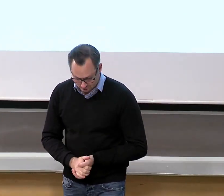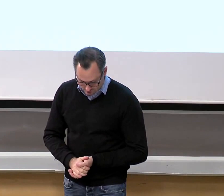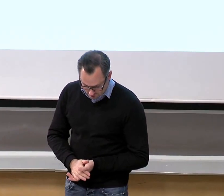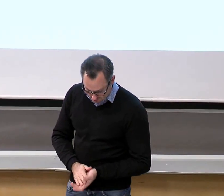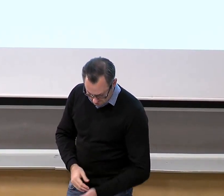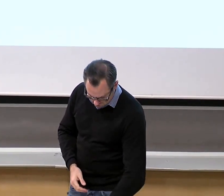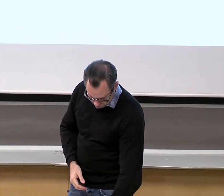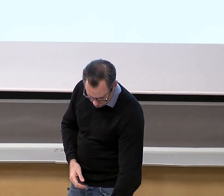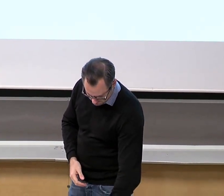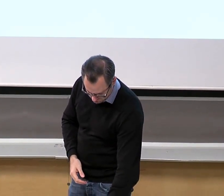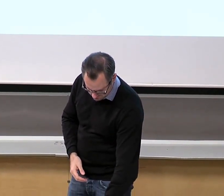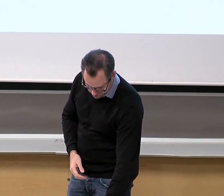Sverige.